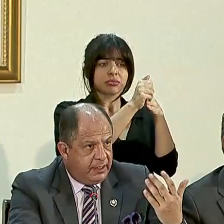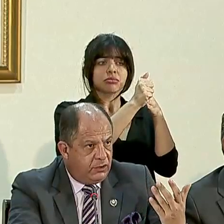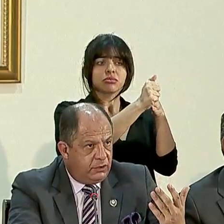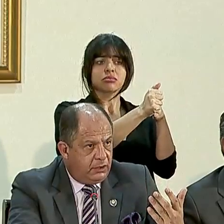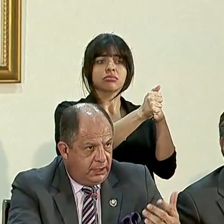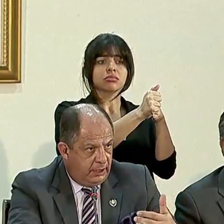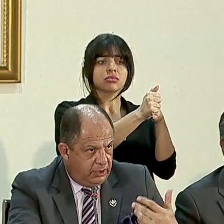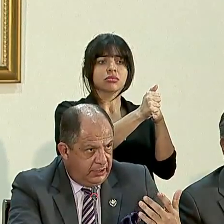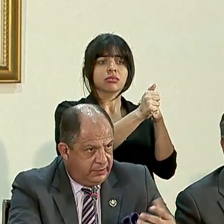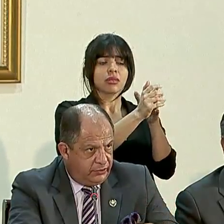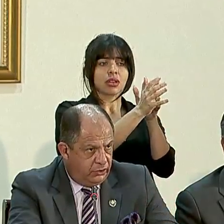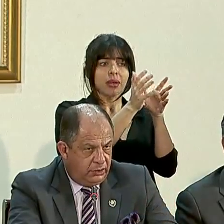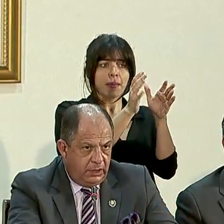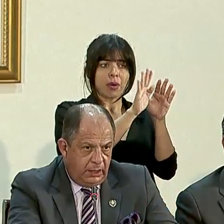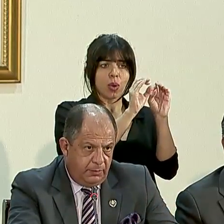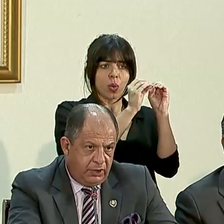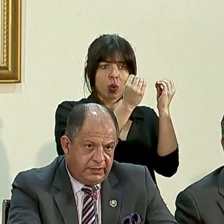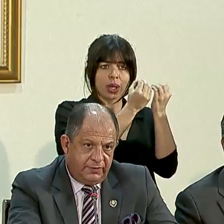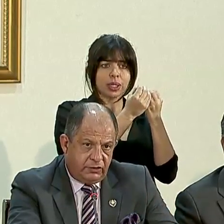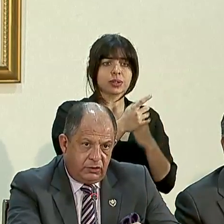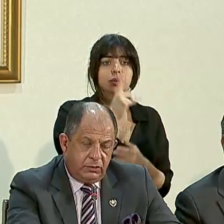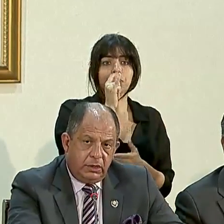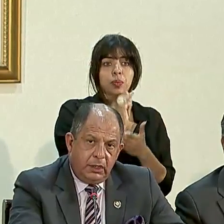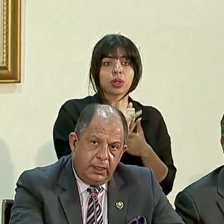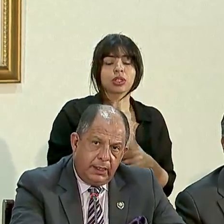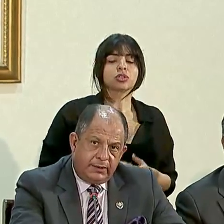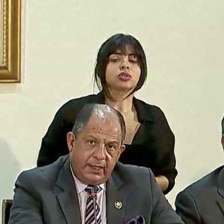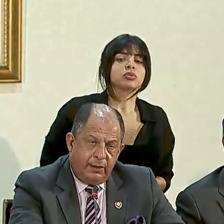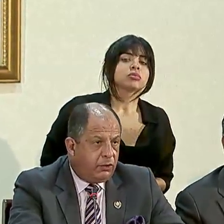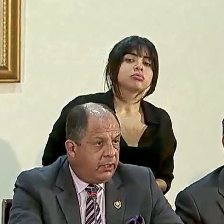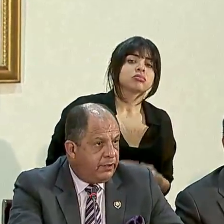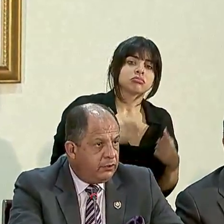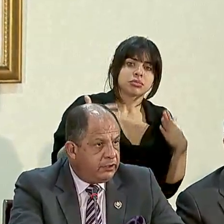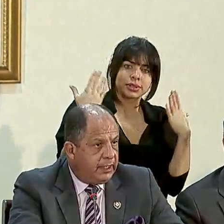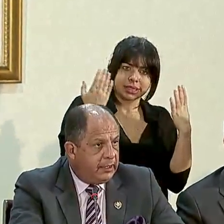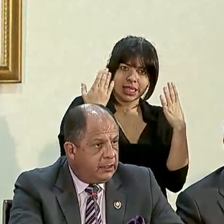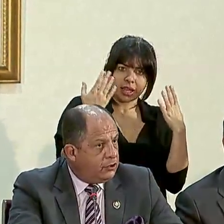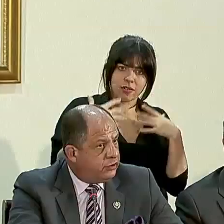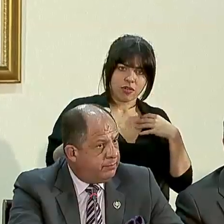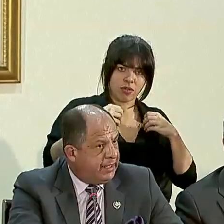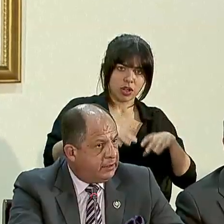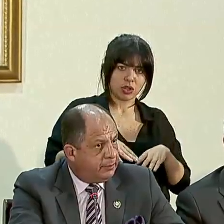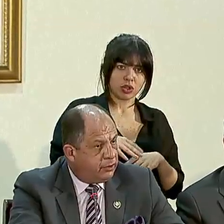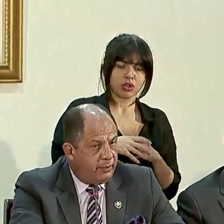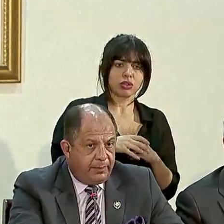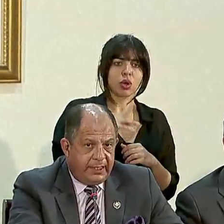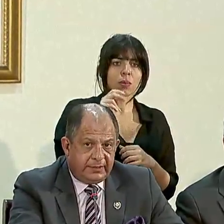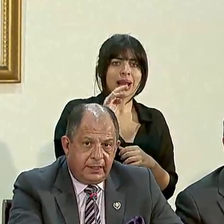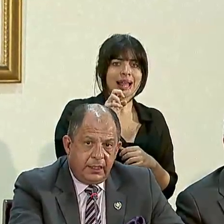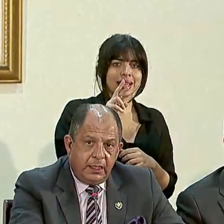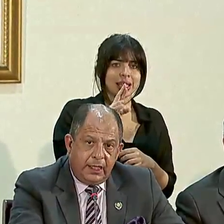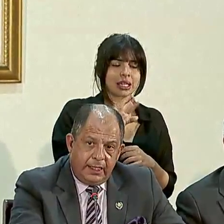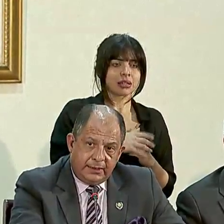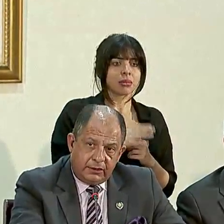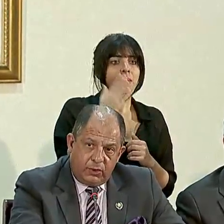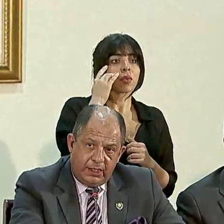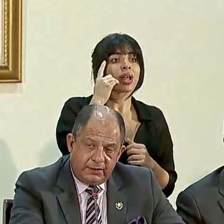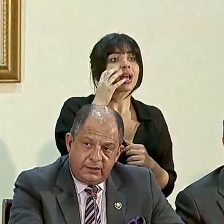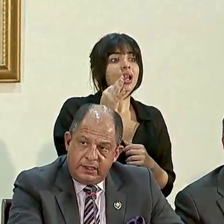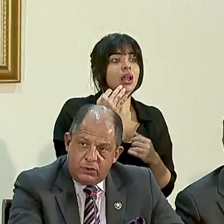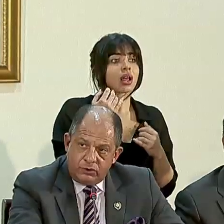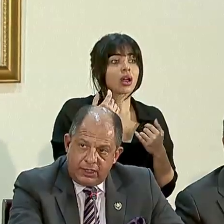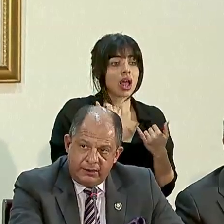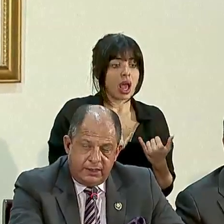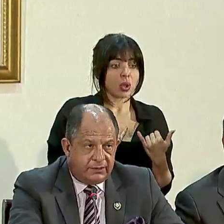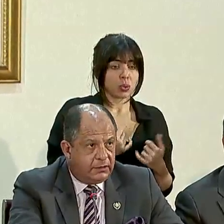del tamaño de la organización. Y por esa razón, celebro la renuncia de Joseph Blatter, porque me parece que en las